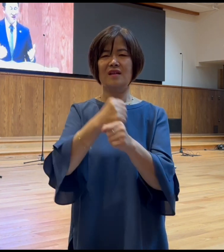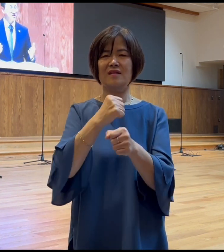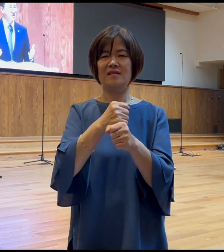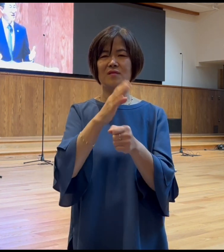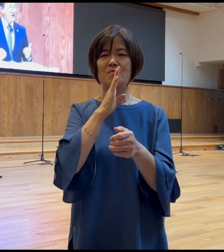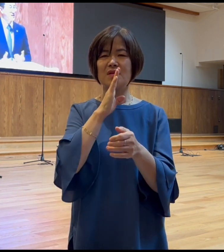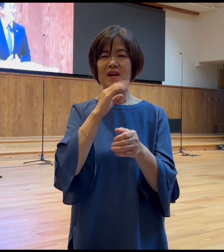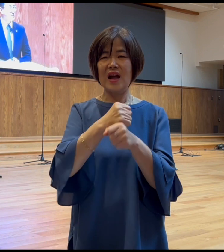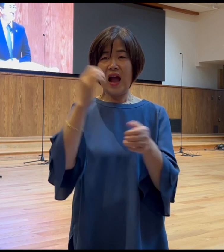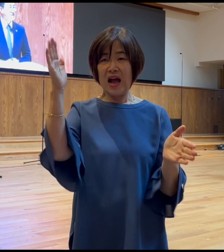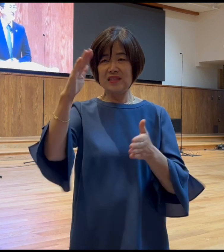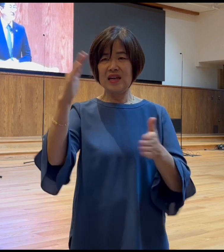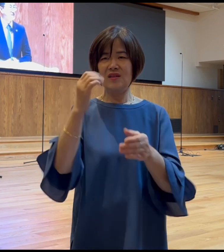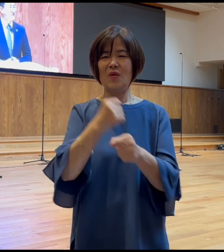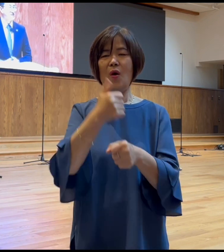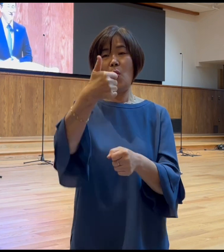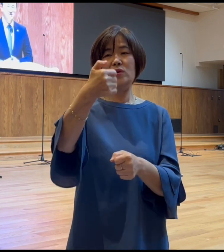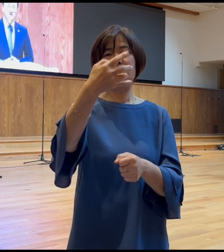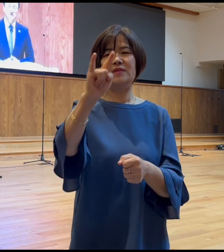사춘기와 갱년기가 만나면